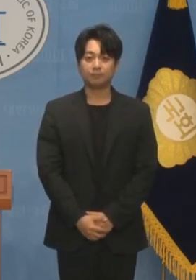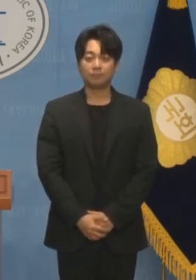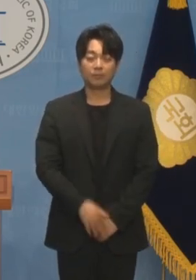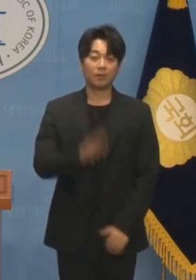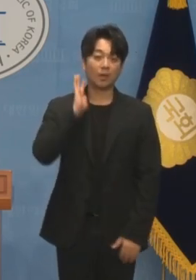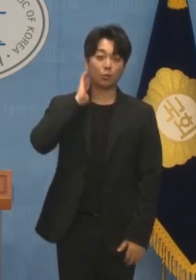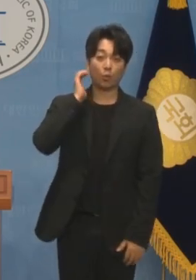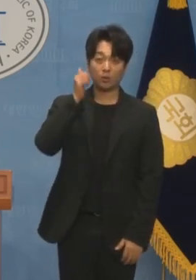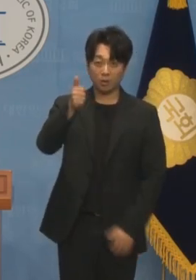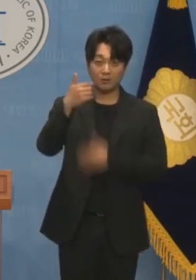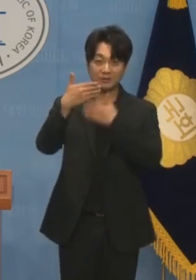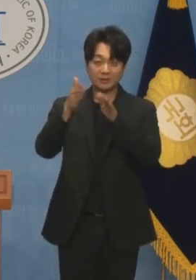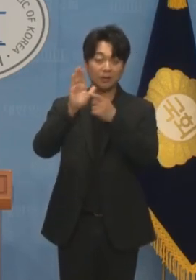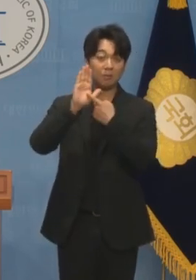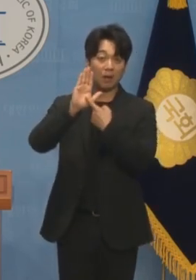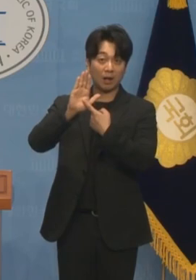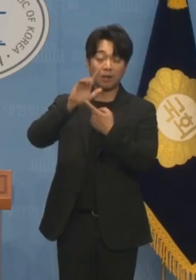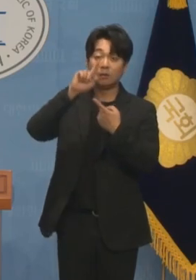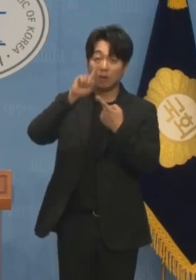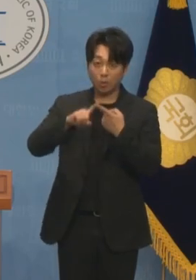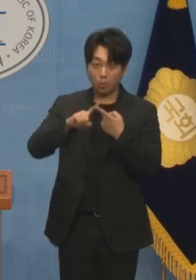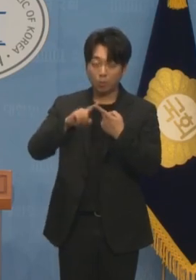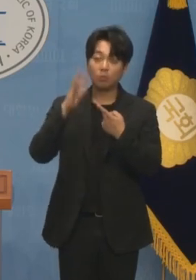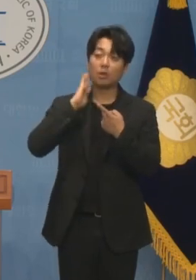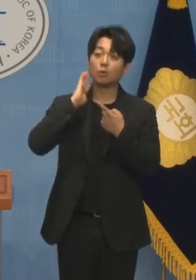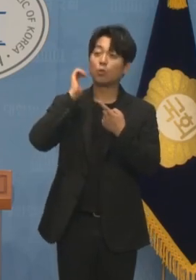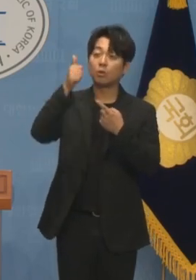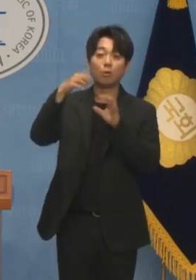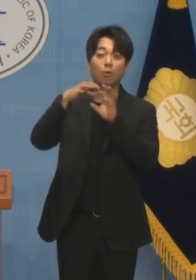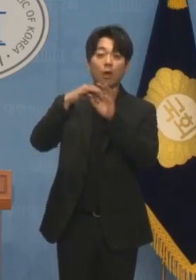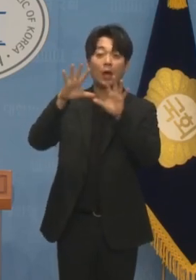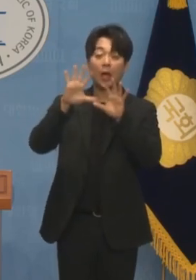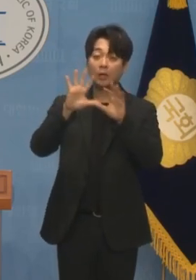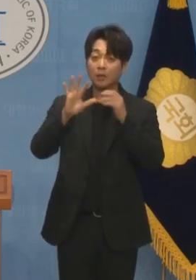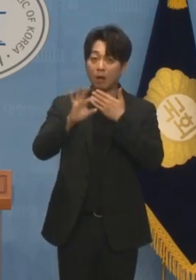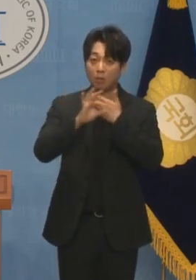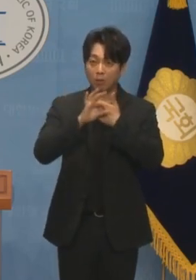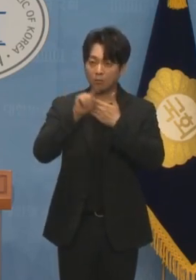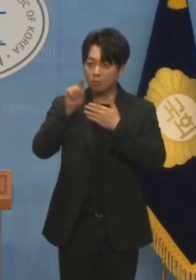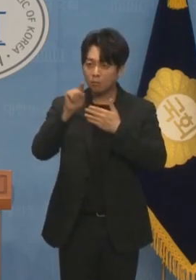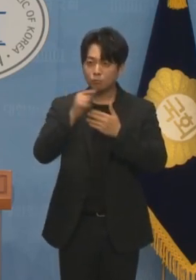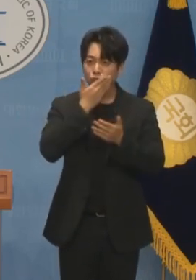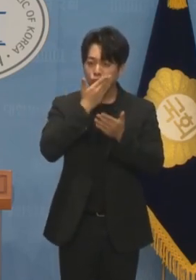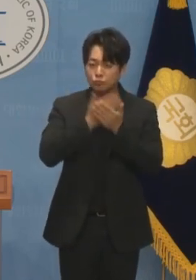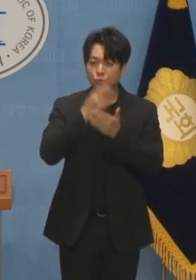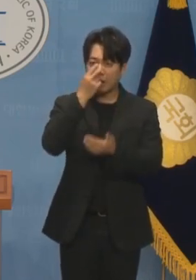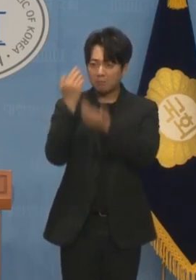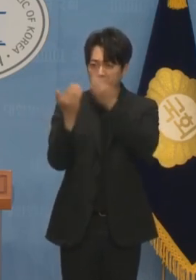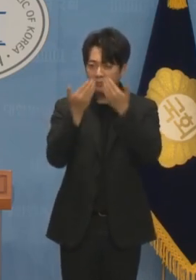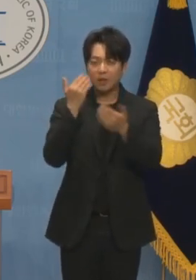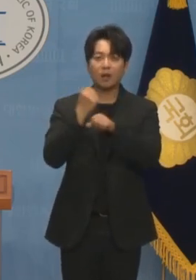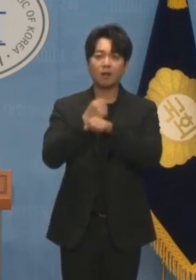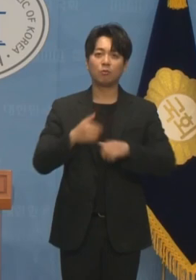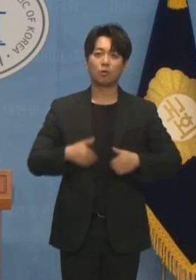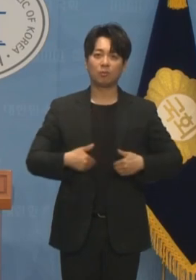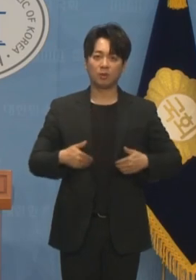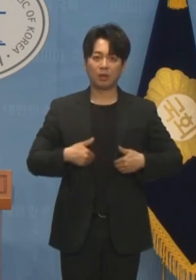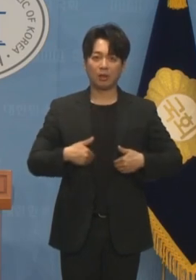말대로 대통령 패싱이 중대한 감찰 사항입니다이 뜬금없고 설익은 정책의